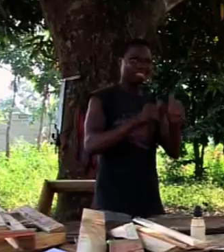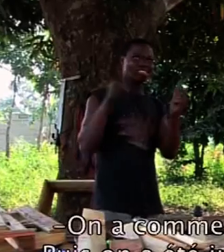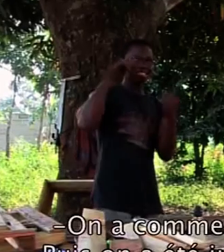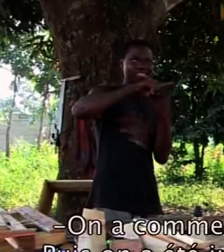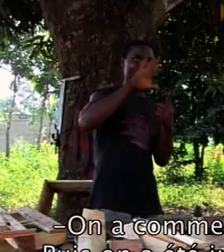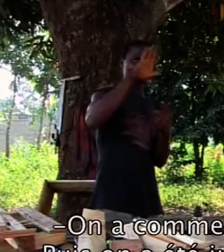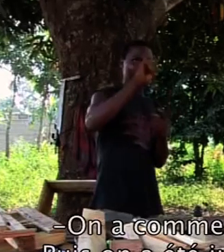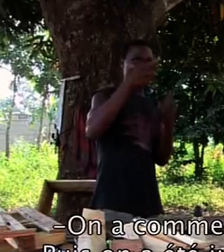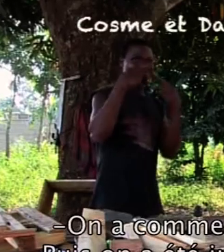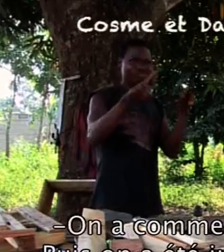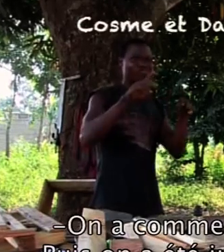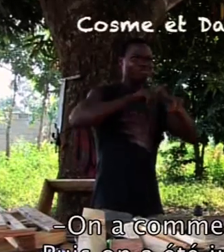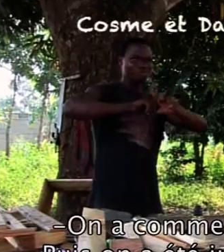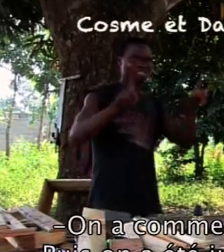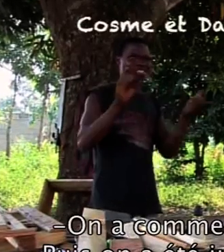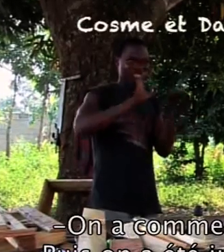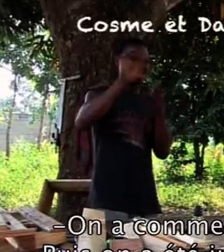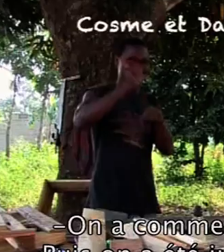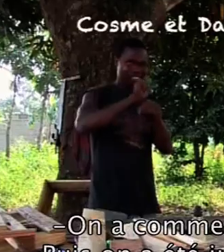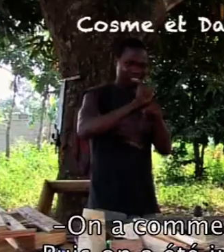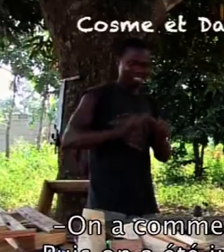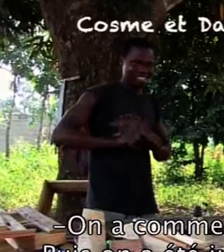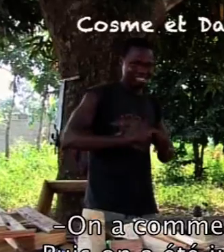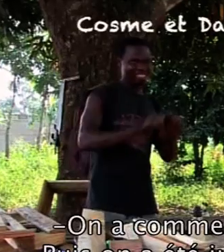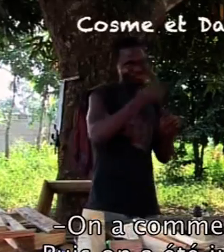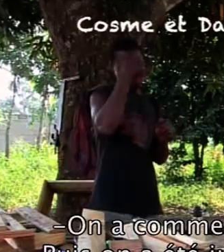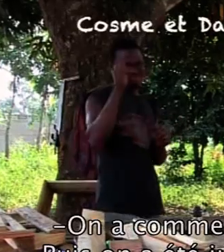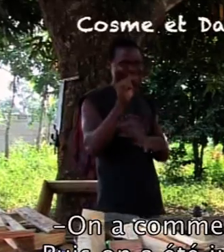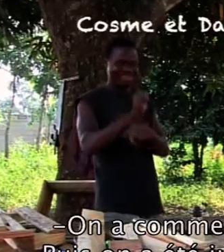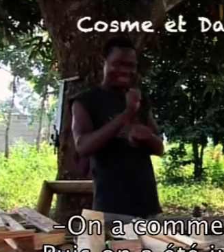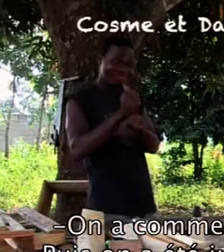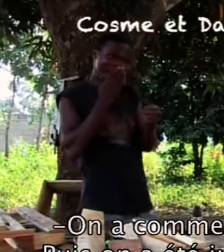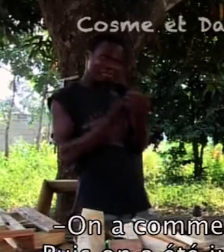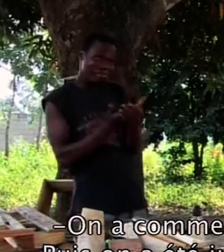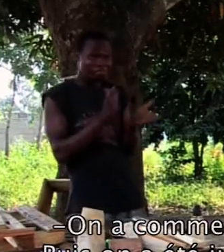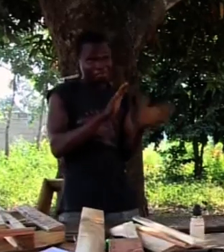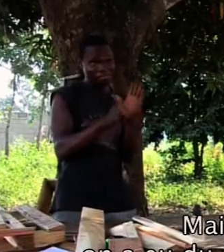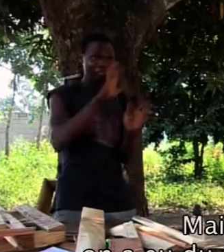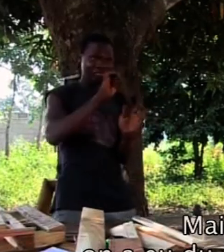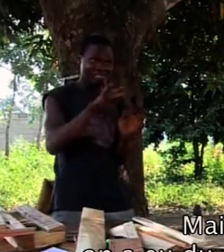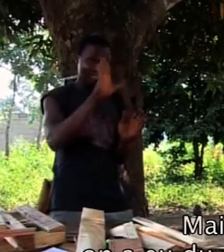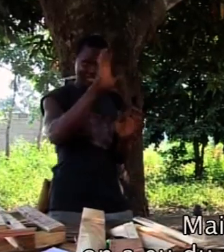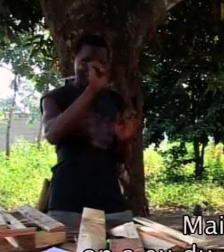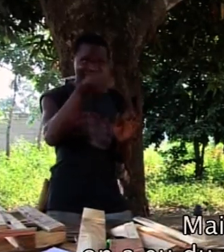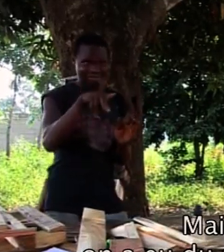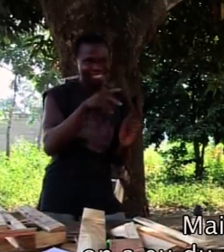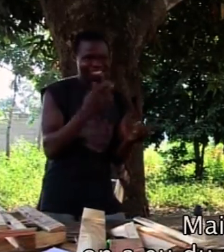On a commencé le CI, on a été au CEP, ça a marché. Mais arrivé en